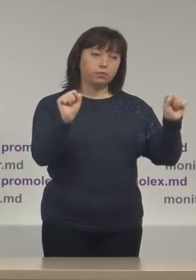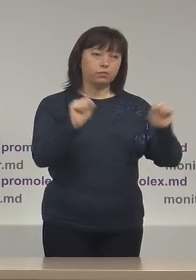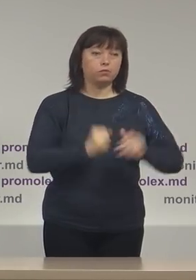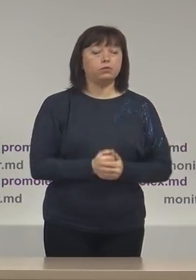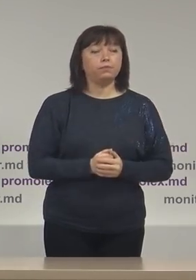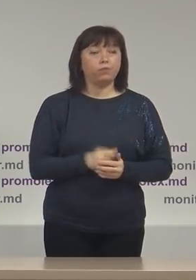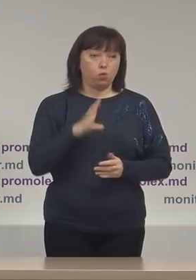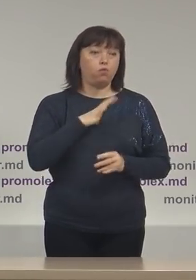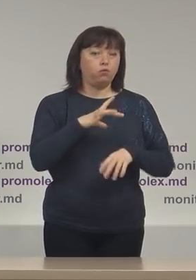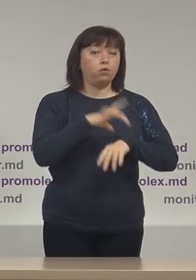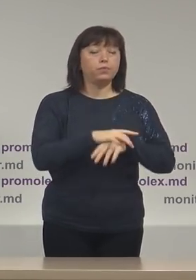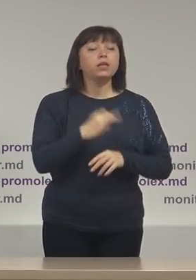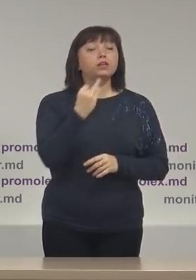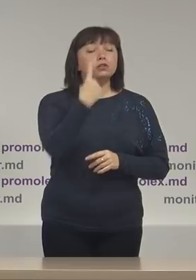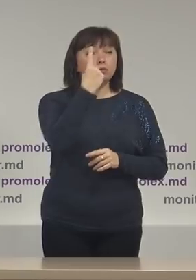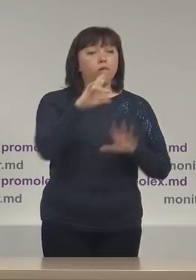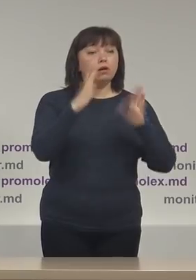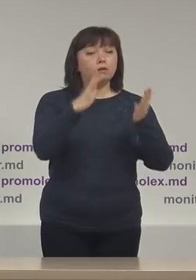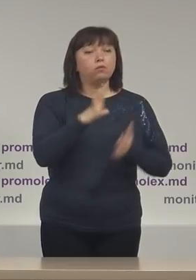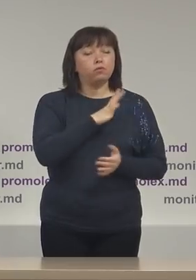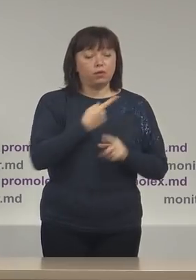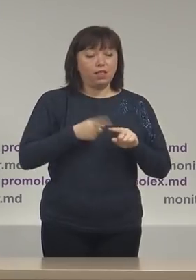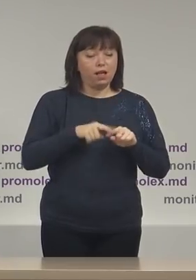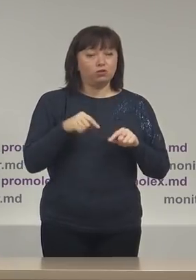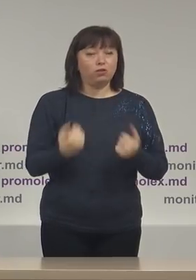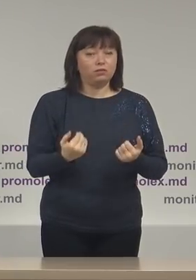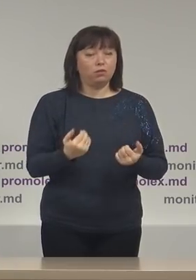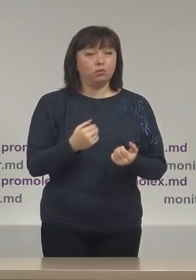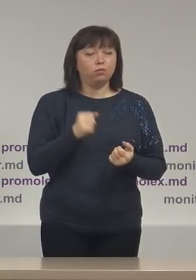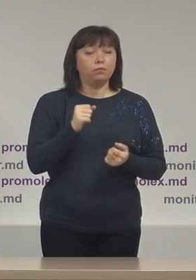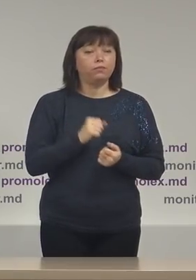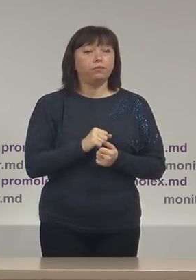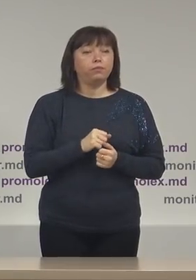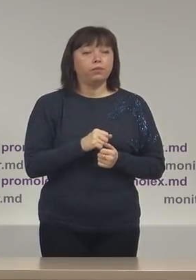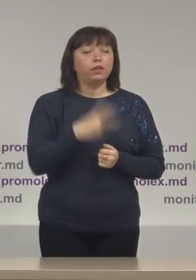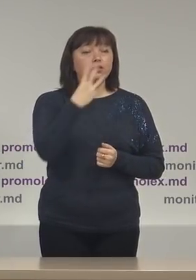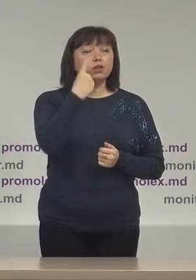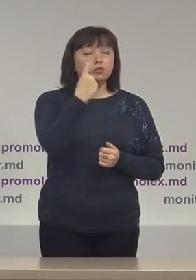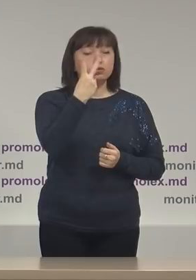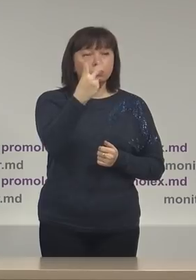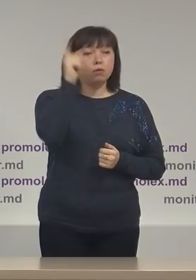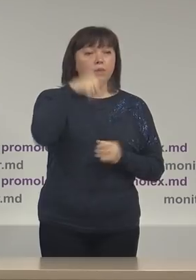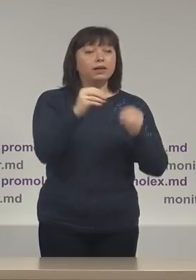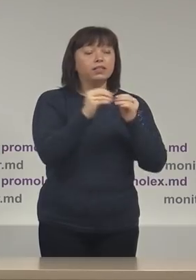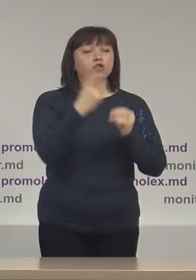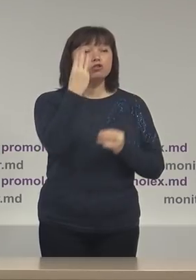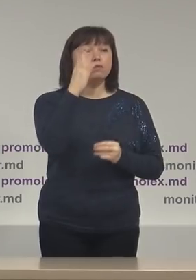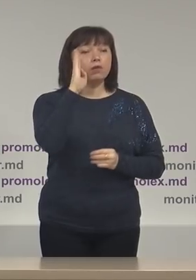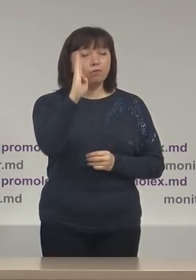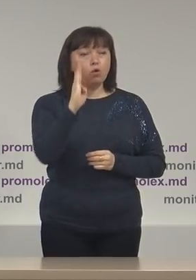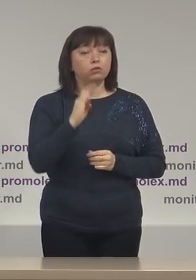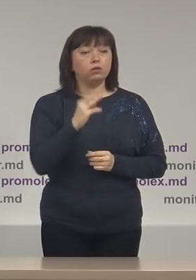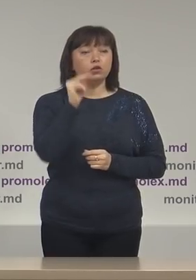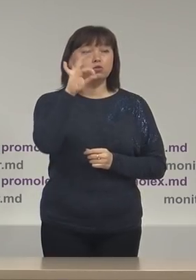Și o situație care este examinată la această etapă de funcționare electorale, 32/10, Ștefan Vodă,